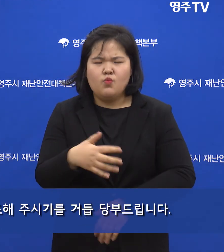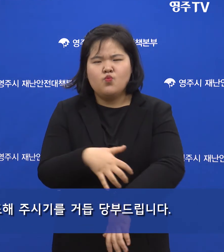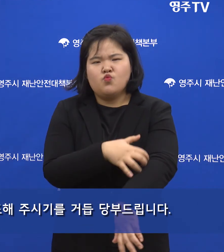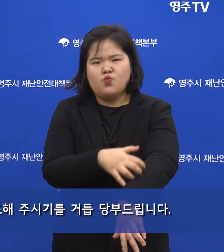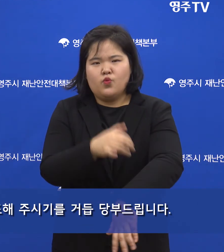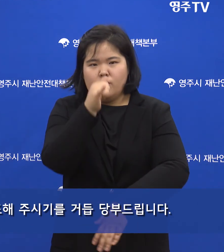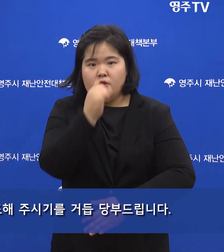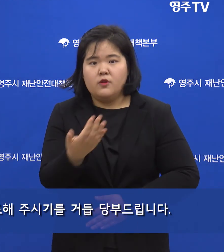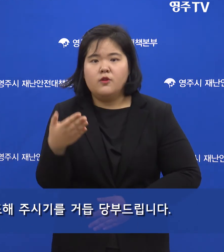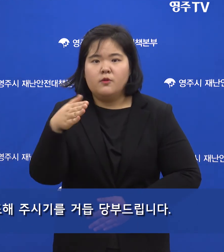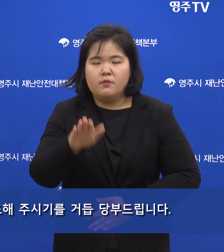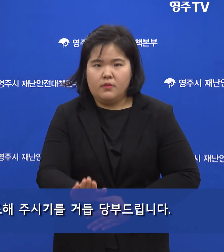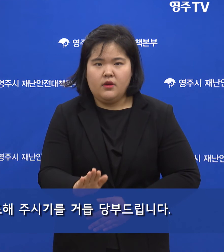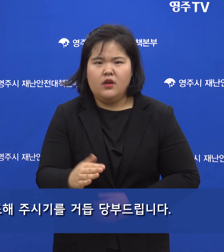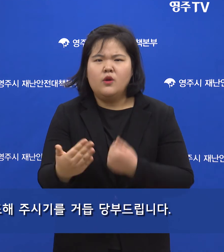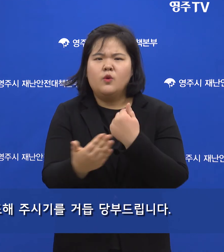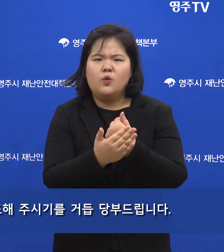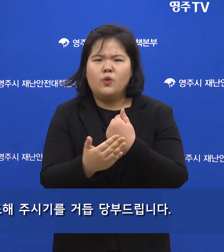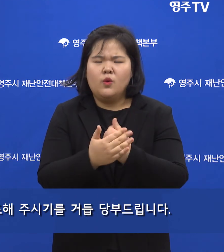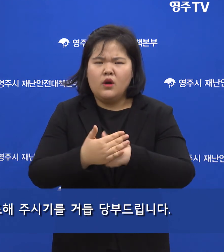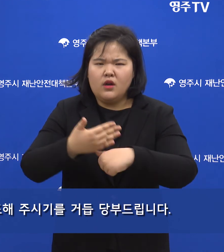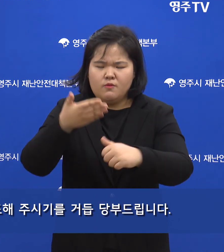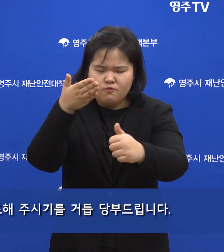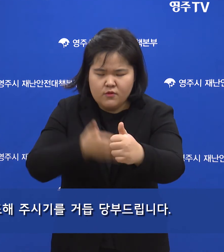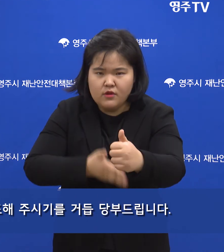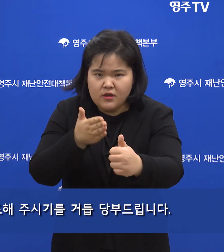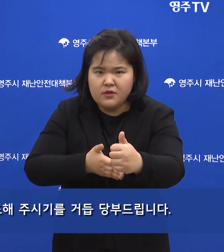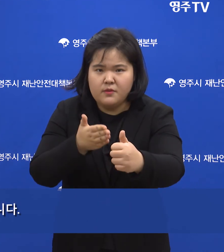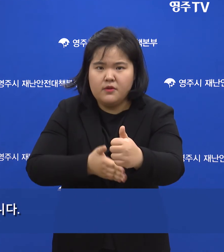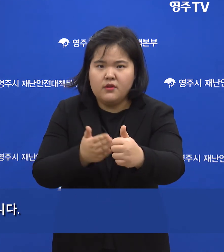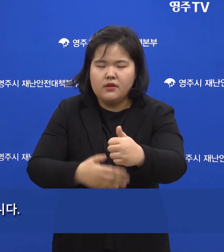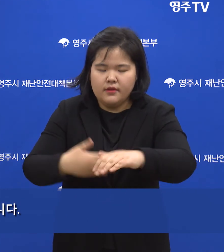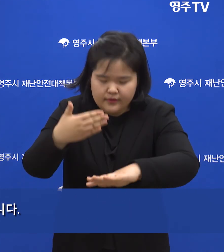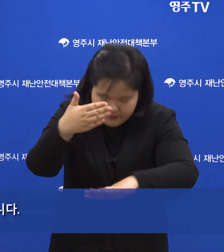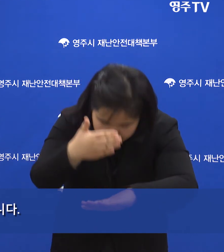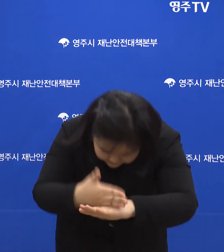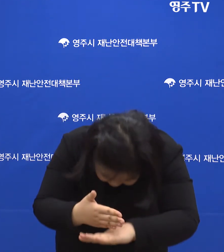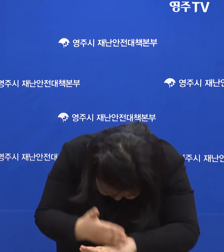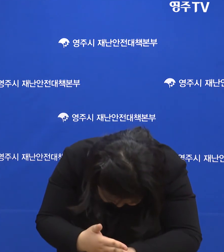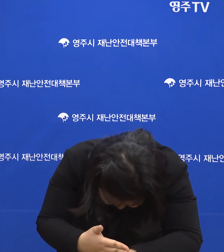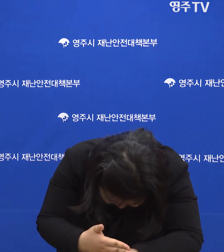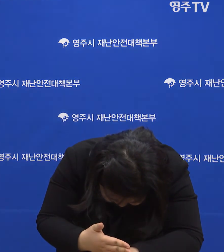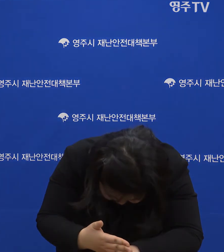불편이 있으시더라도 적극 협조해 주시길 거듭 당부드립니다. 감사합니다.